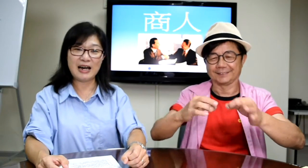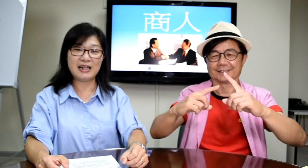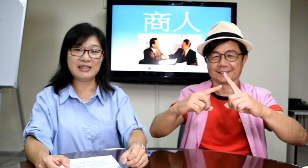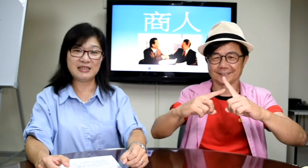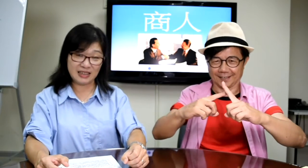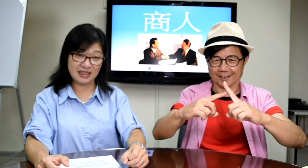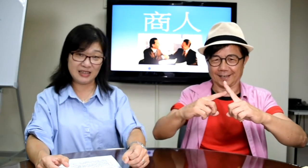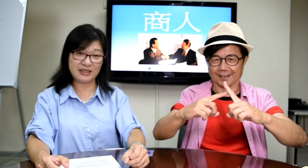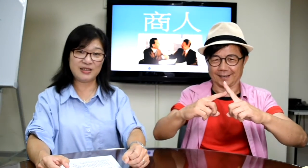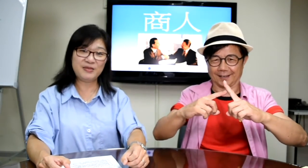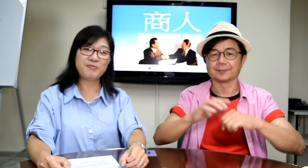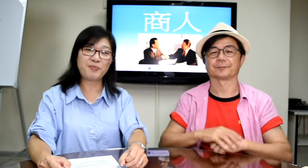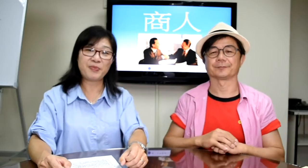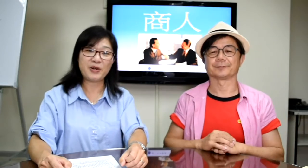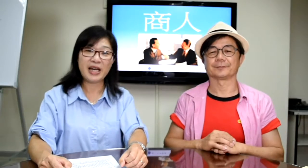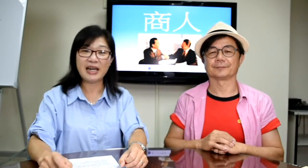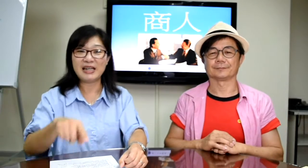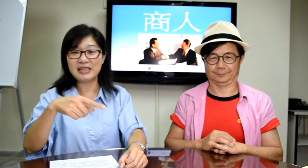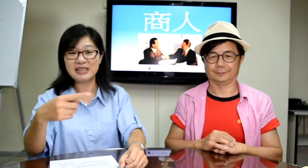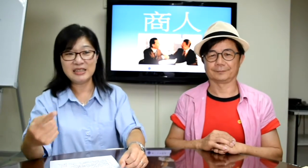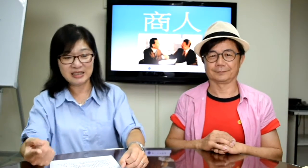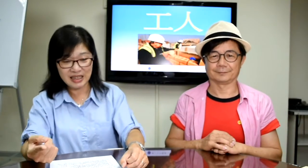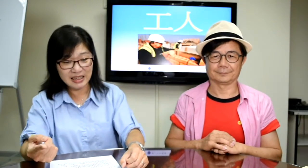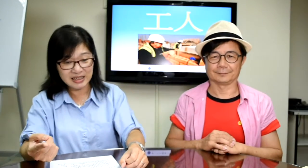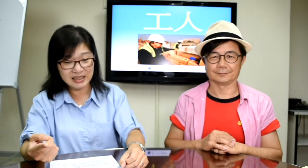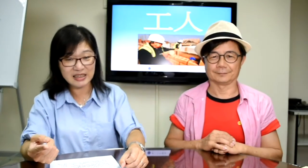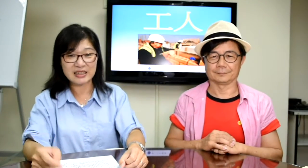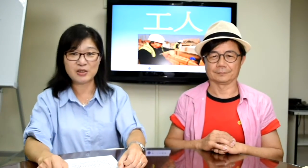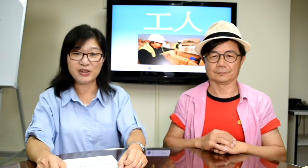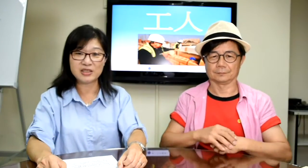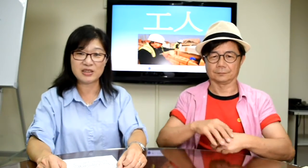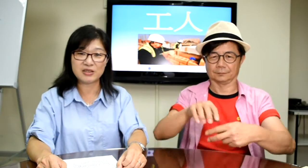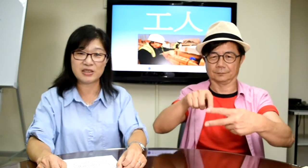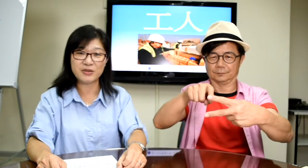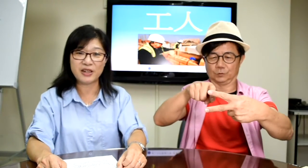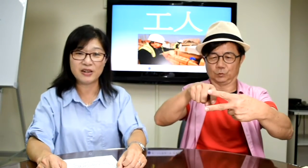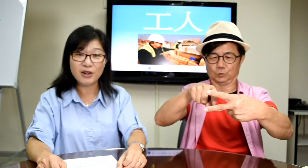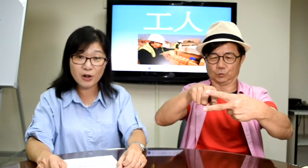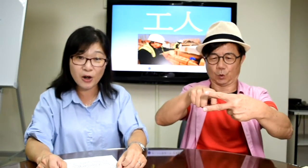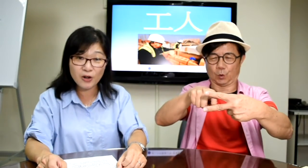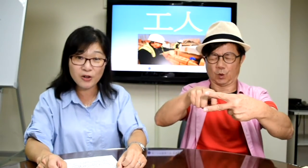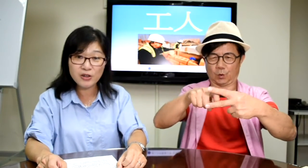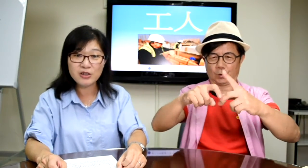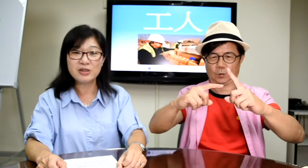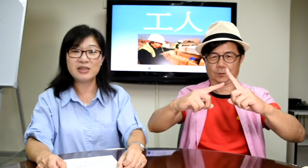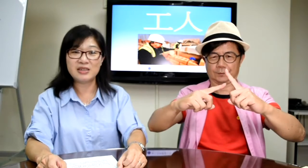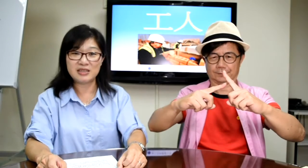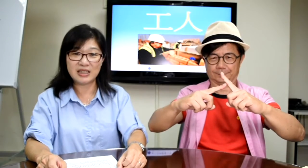商人。OK， 下一个，最后一个词汇哦，工